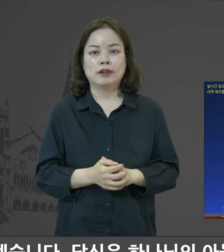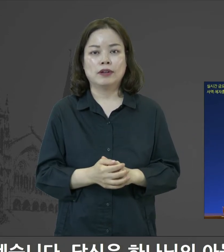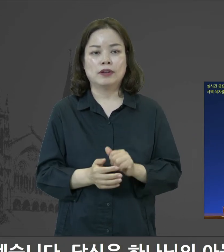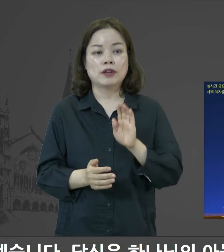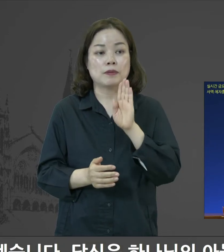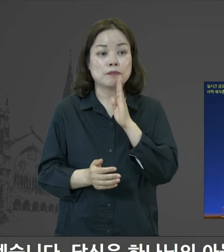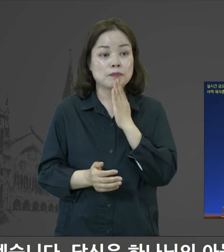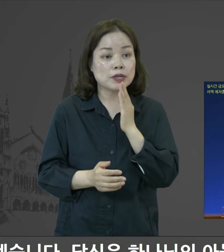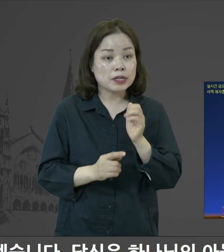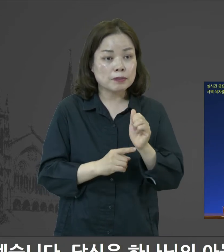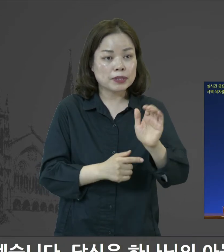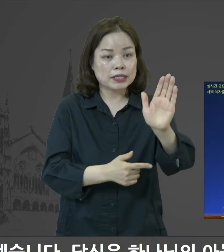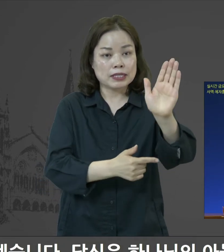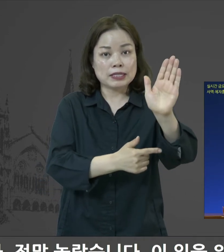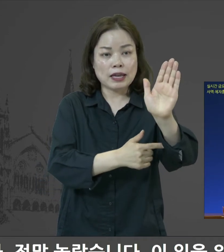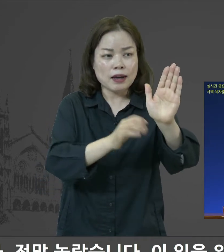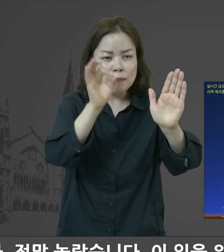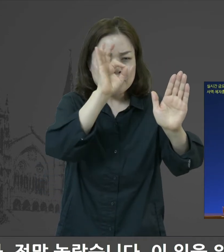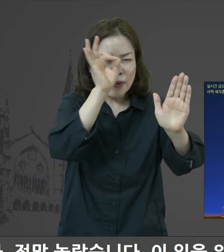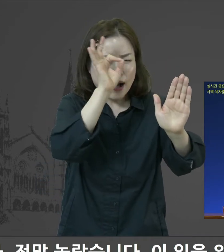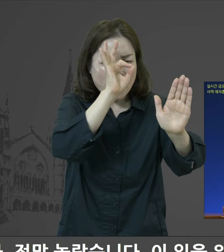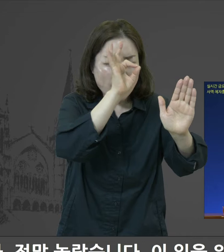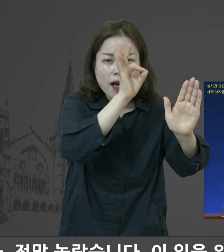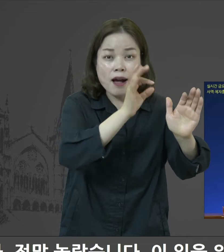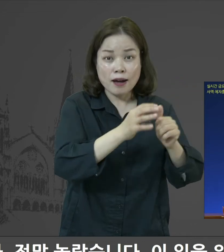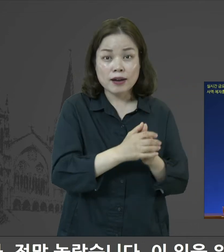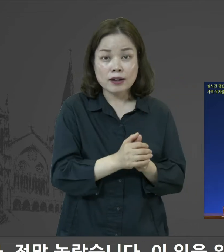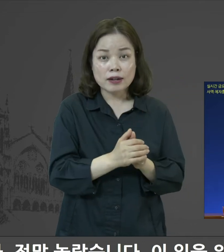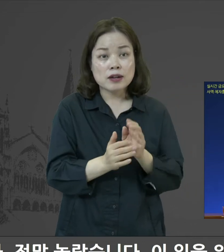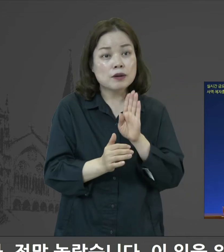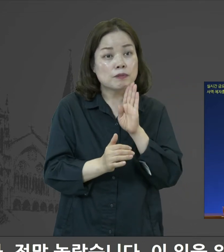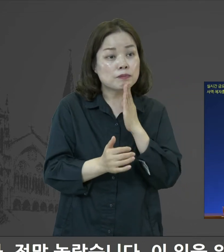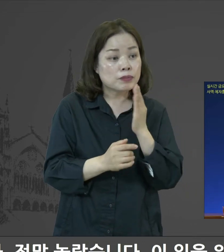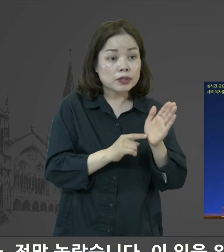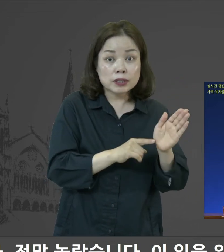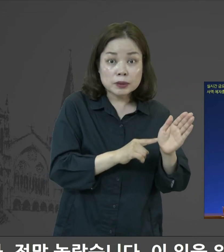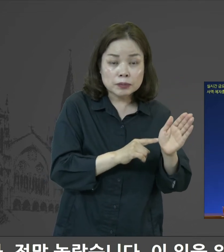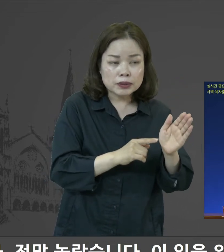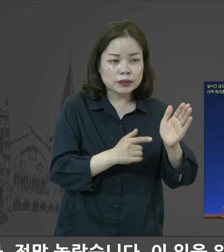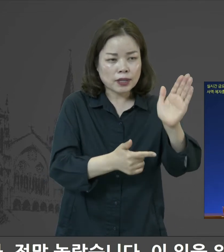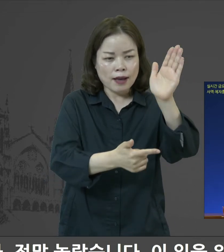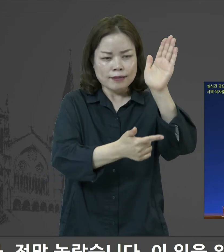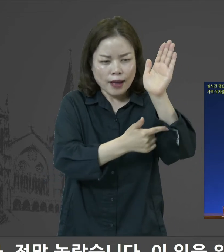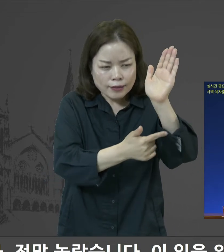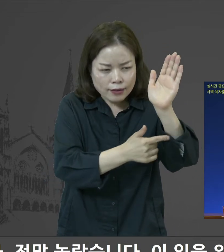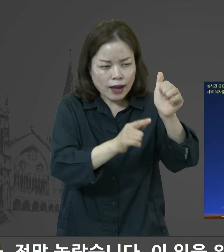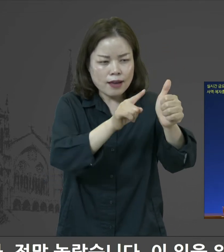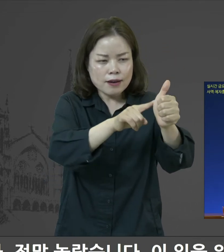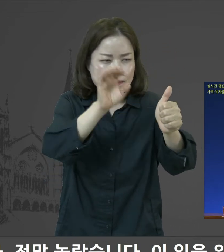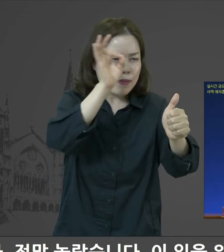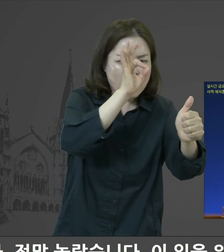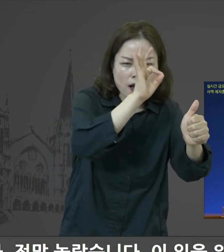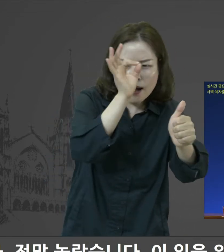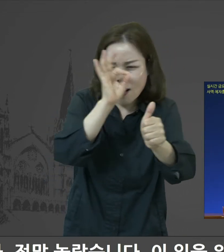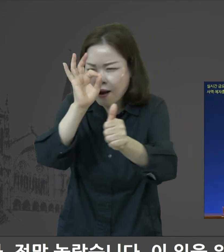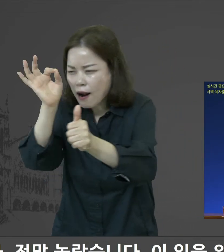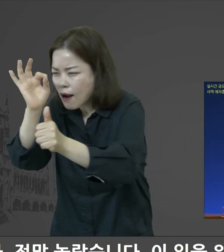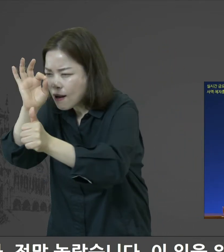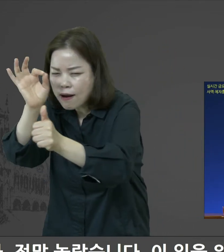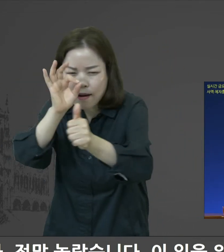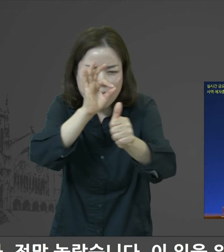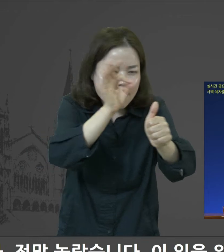빌립이 나다나엘을 찾아 이르되, 빌립은 나다나엘을 열심히 찾았습니다.